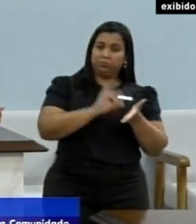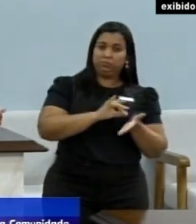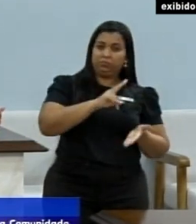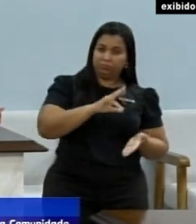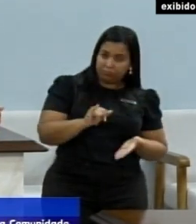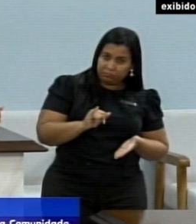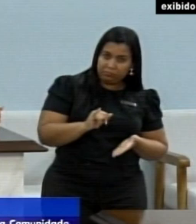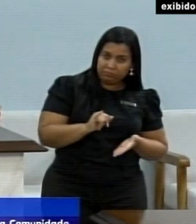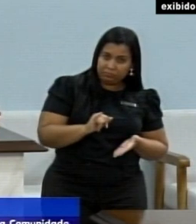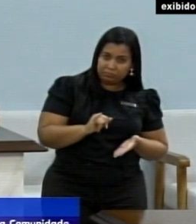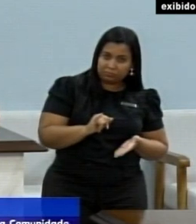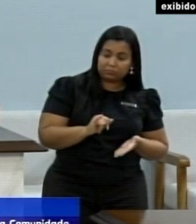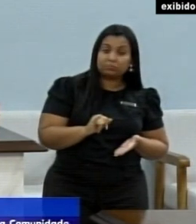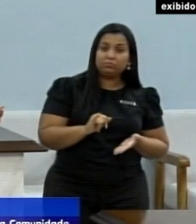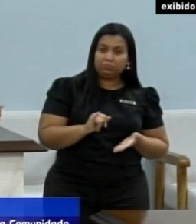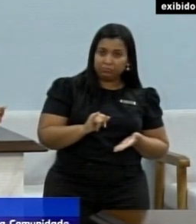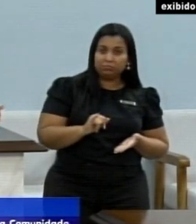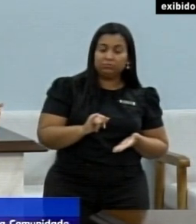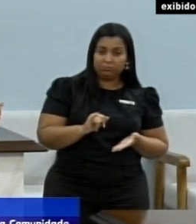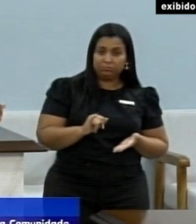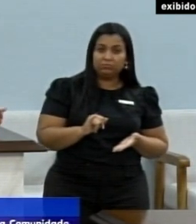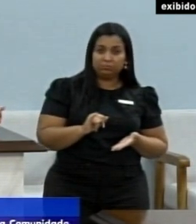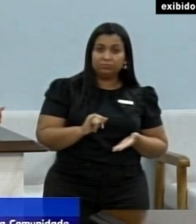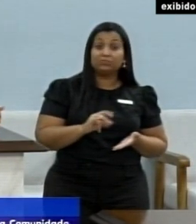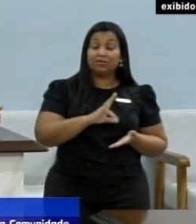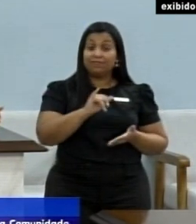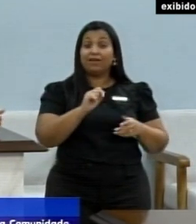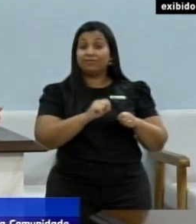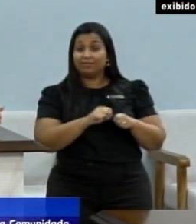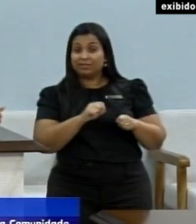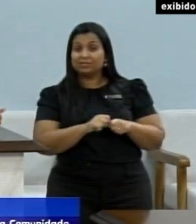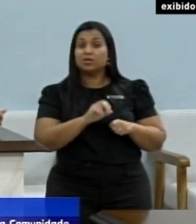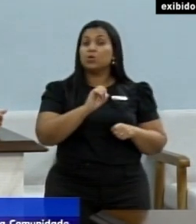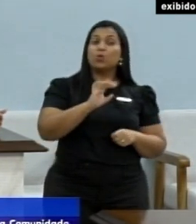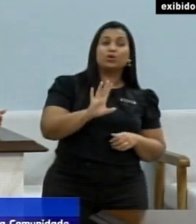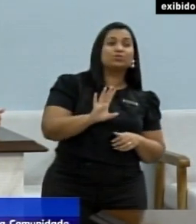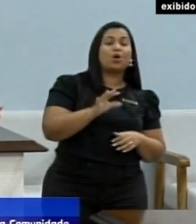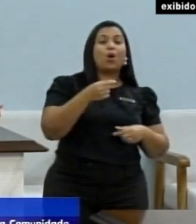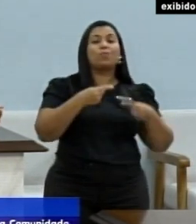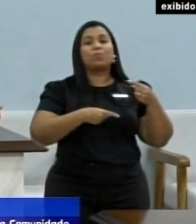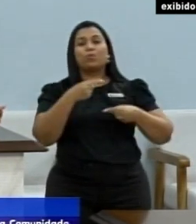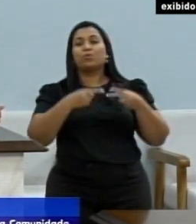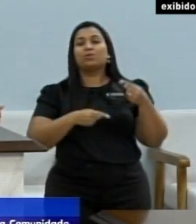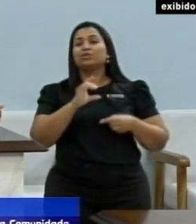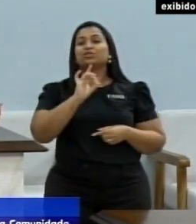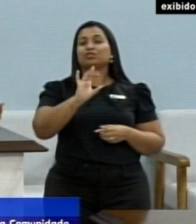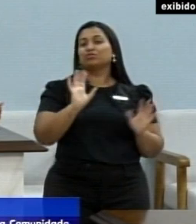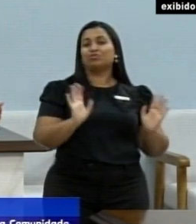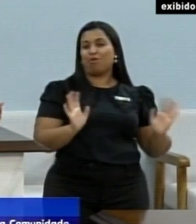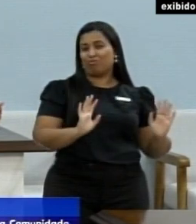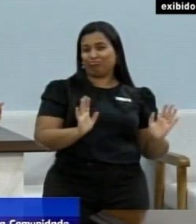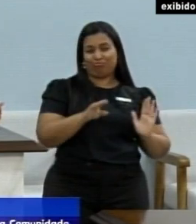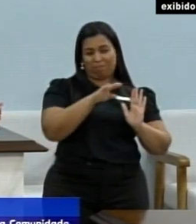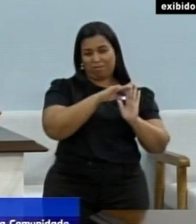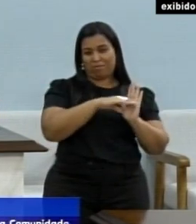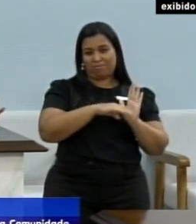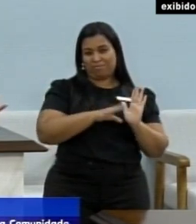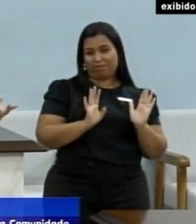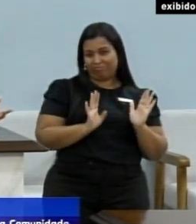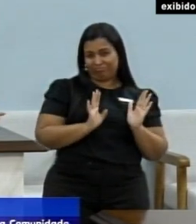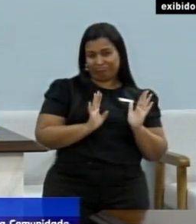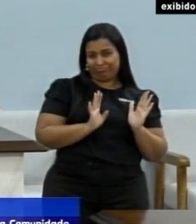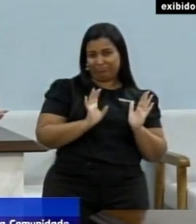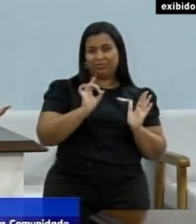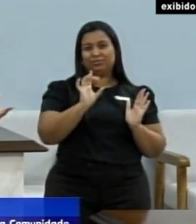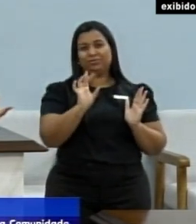vão funcionar? Estão sendo colocadas em prática? Ou é só mais uma política pública para encher linguiça? Ou é